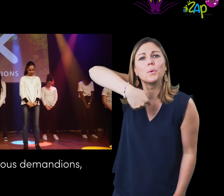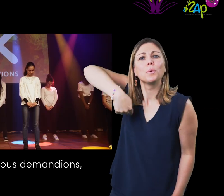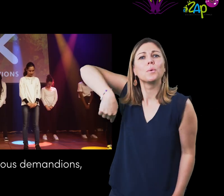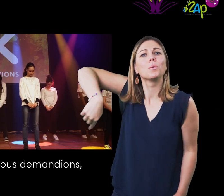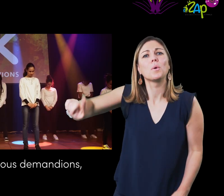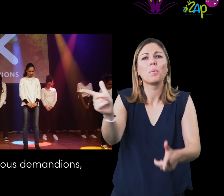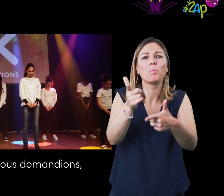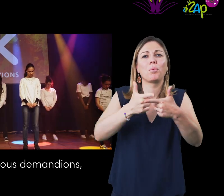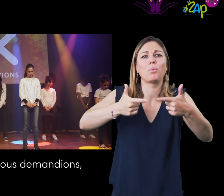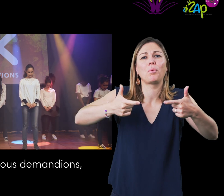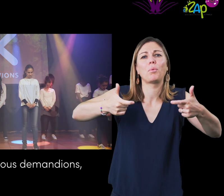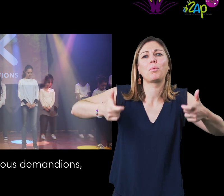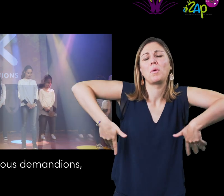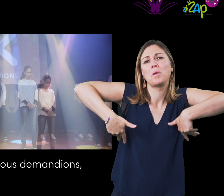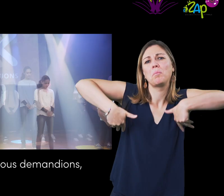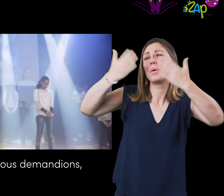que nous demandions